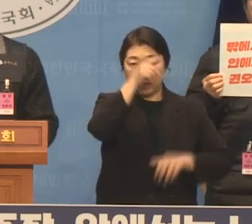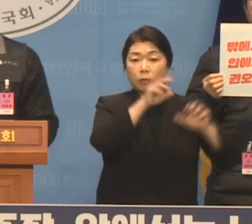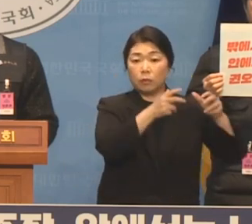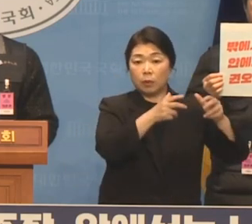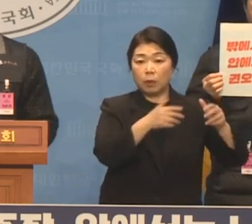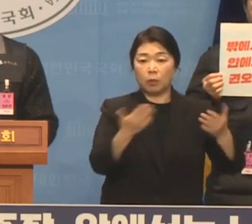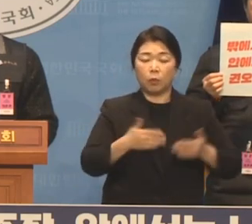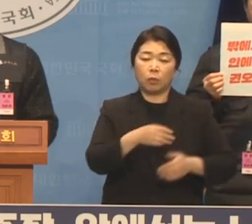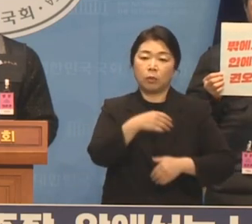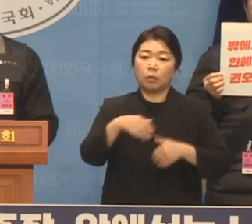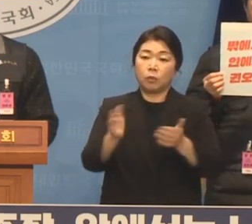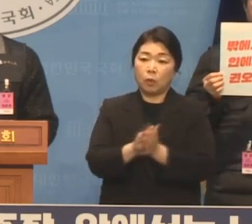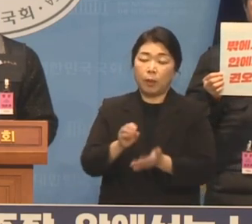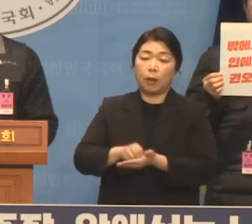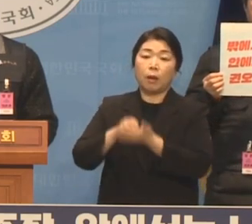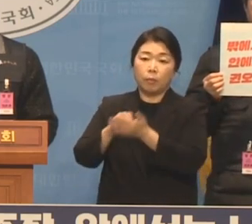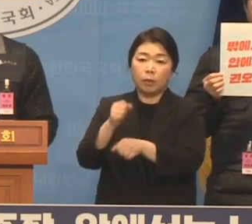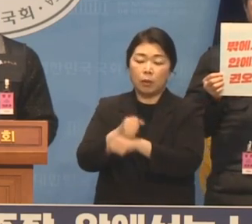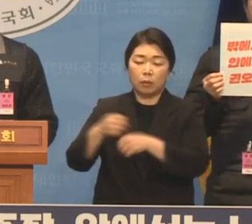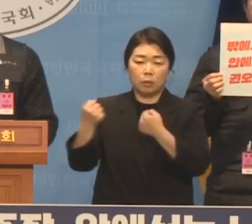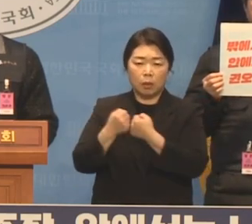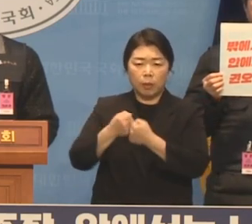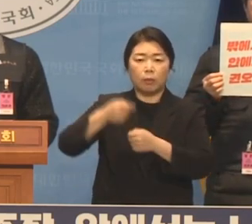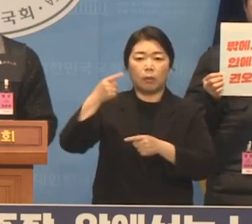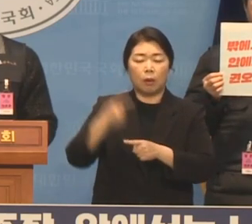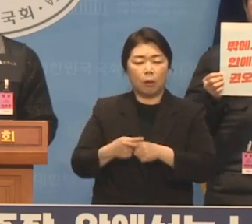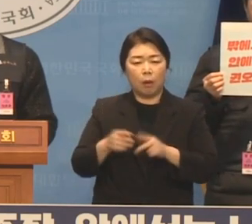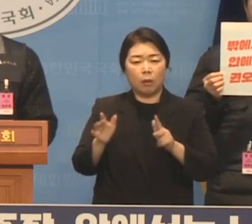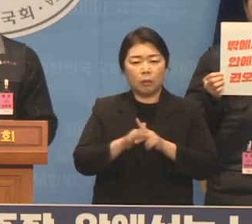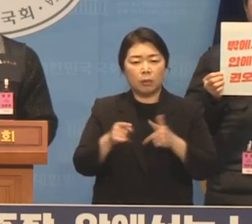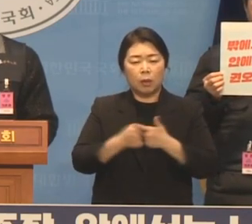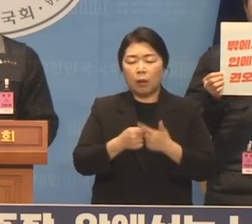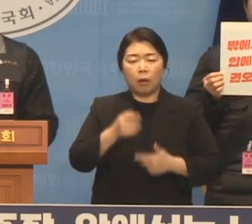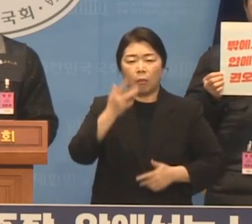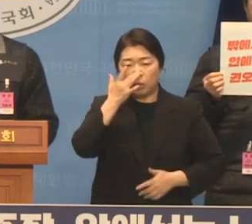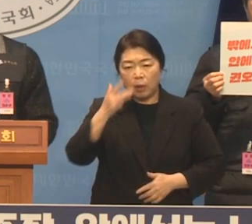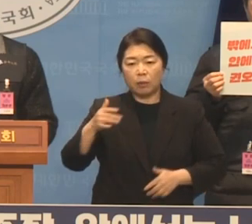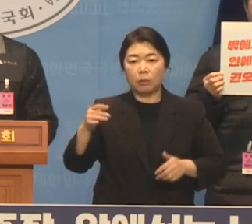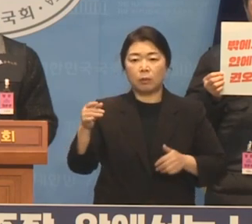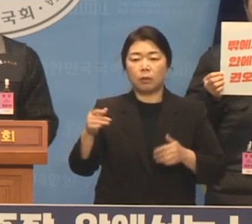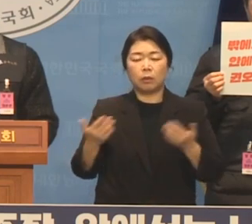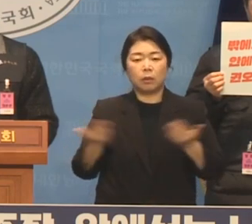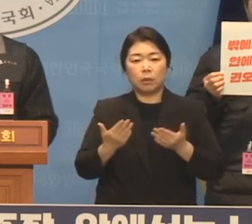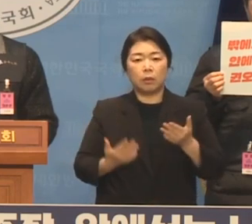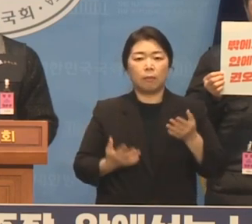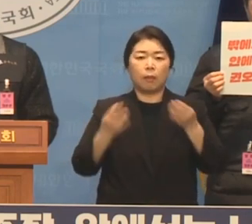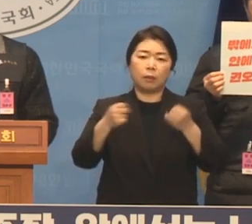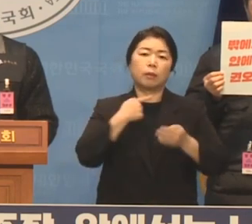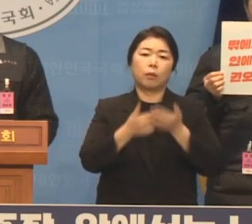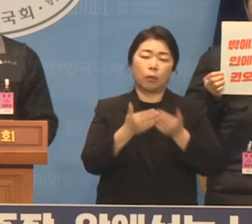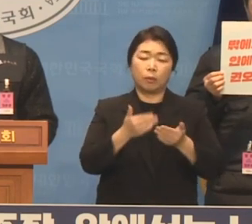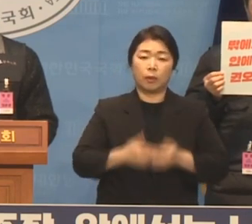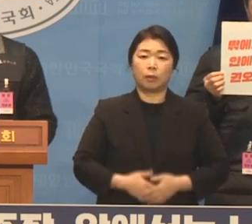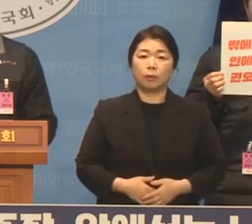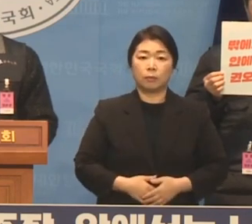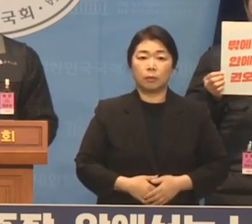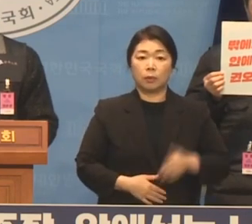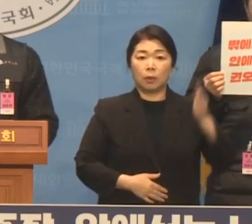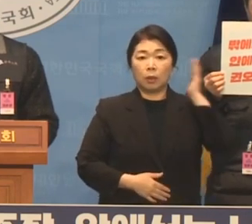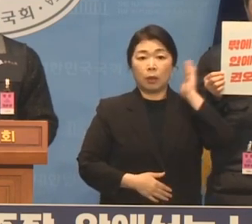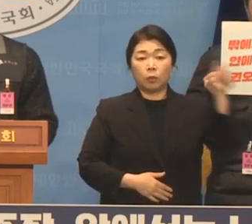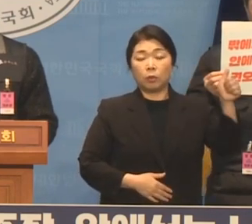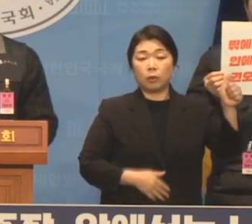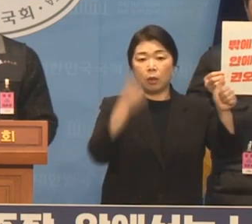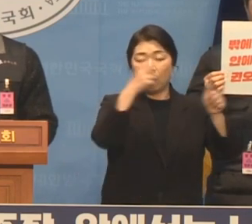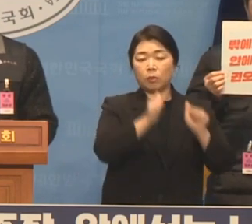가입해서 싸움을 하다 이해할 수 없는 일을 수없이 겪은 우리는 분명히 이렇게 말할 수 있습니다. 대통령이